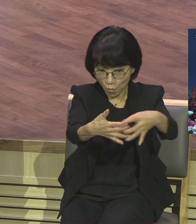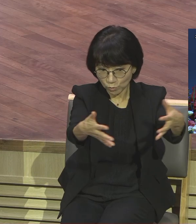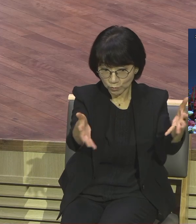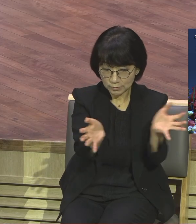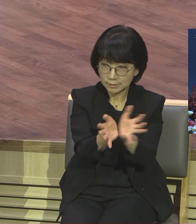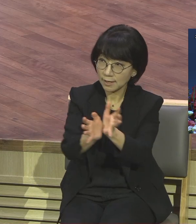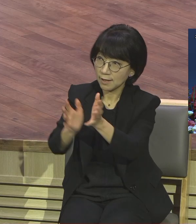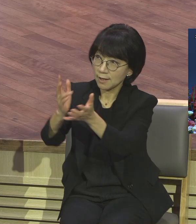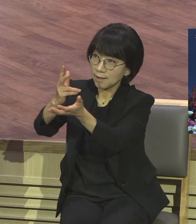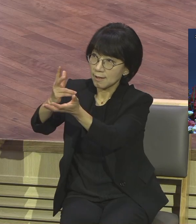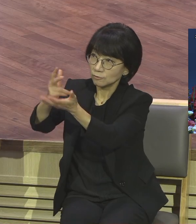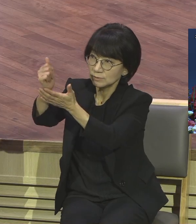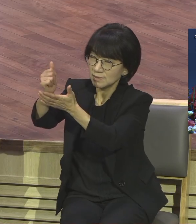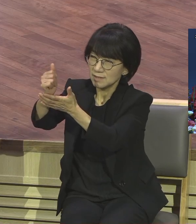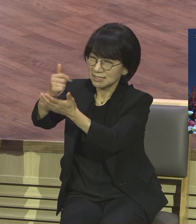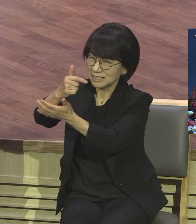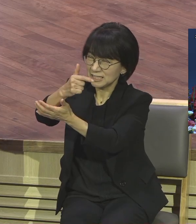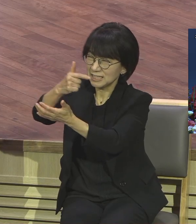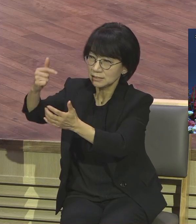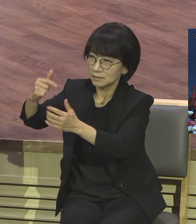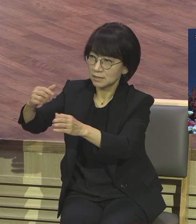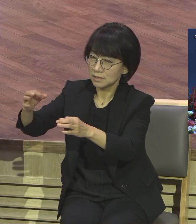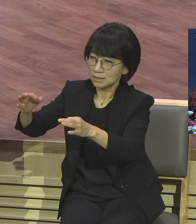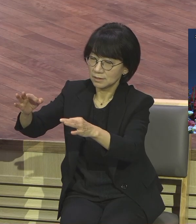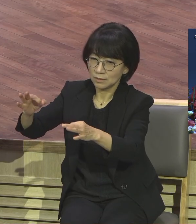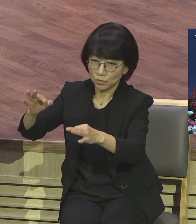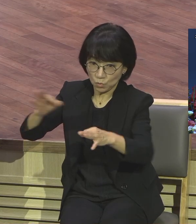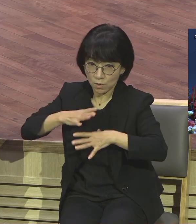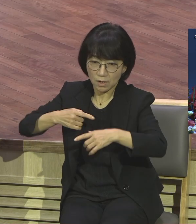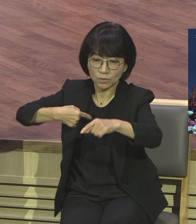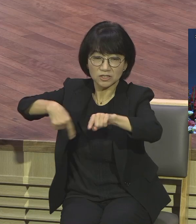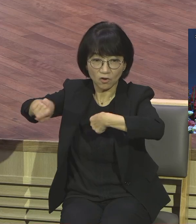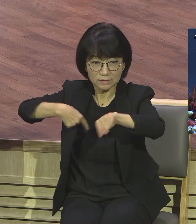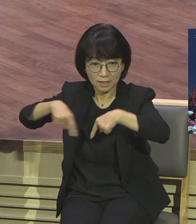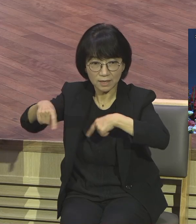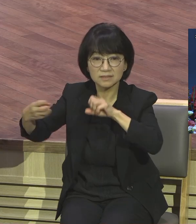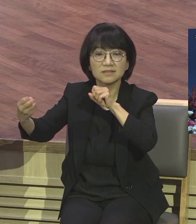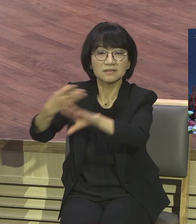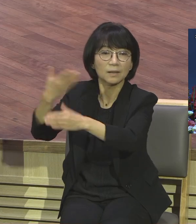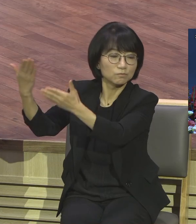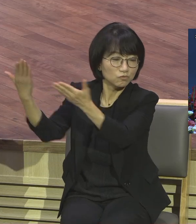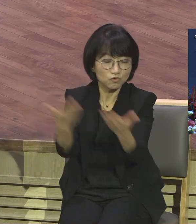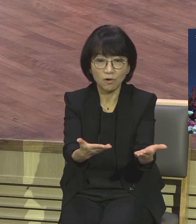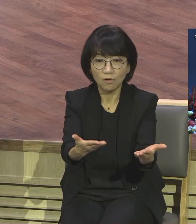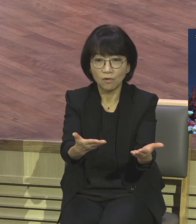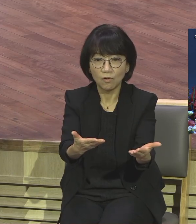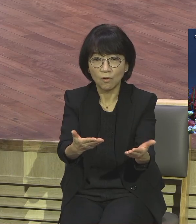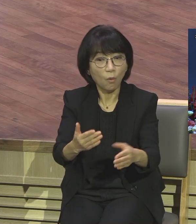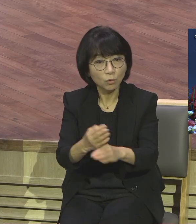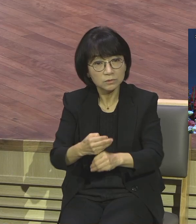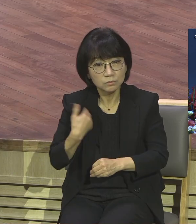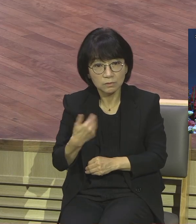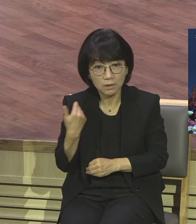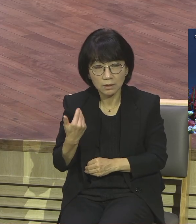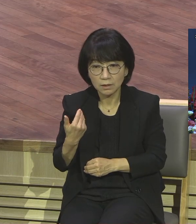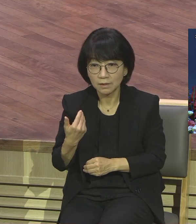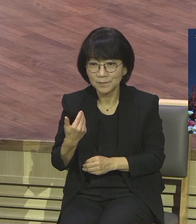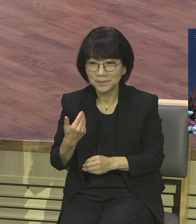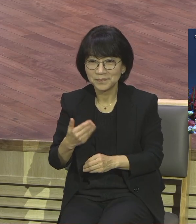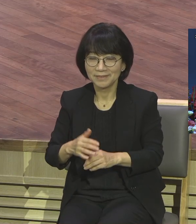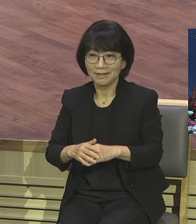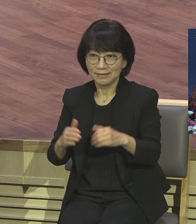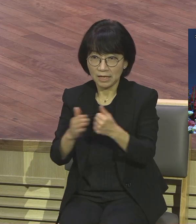역사를 행할지 모르기 때문에 그 자리에 내가 있어야 됩니다. 무슨 말입니까? 예배 드리는 순간